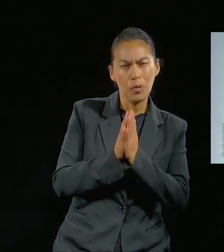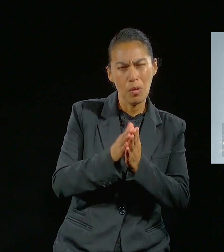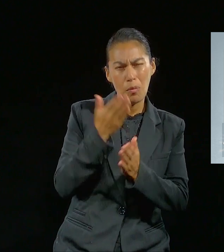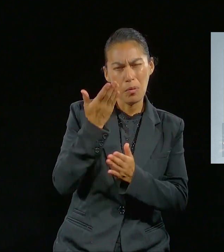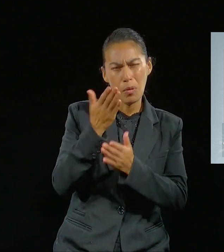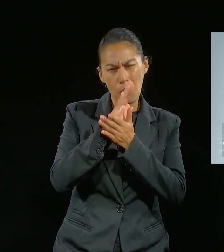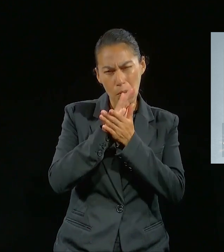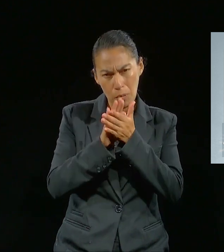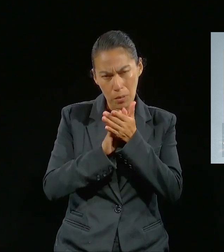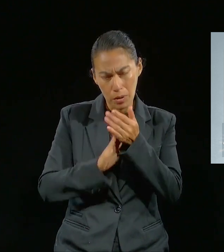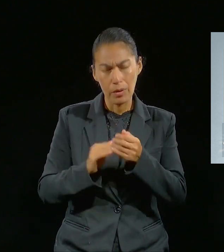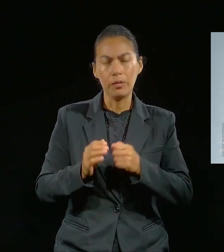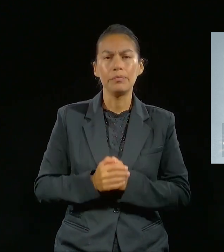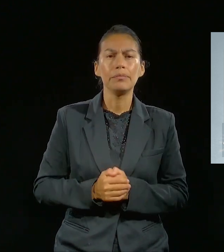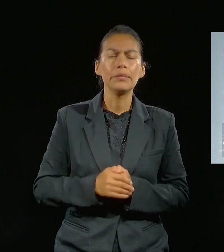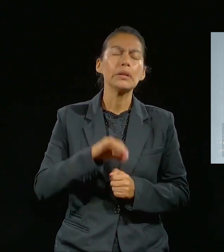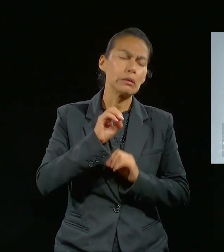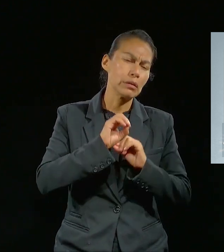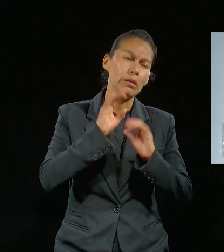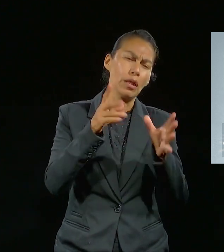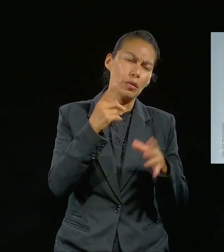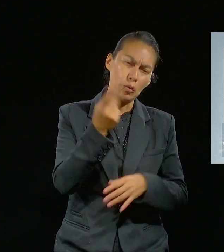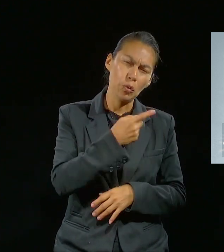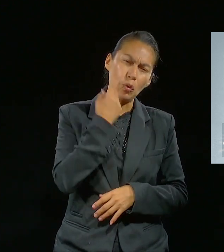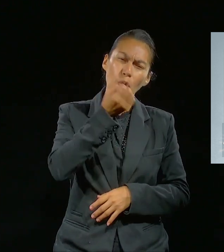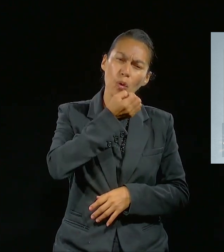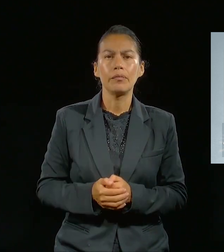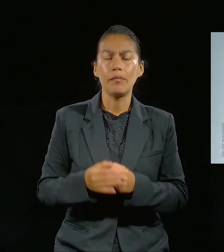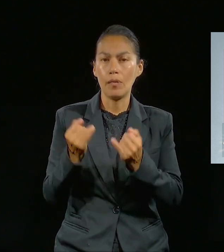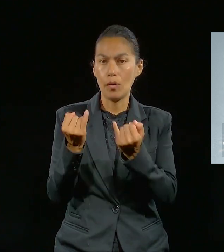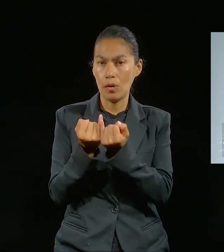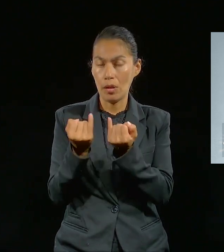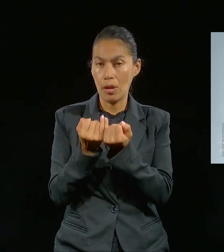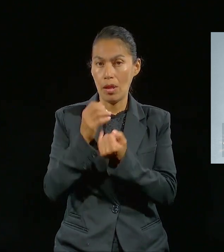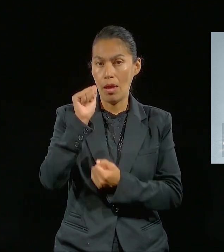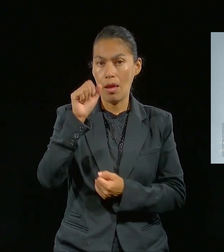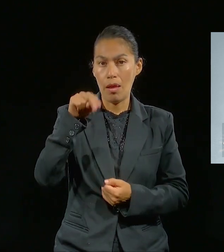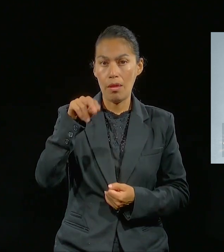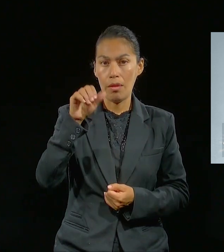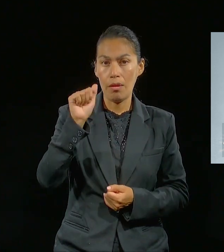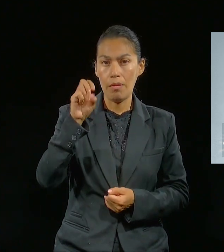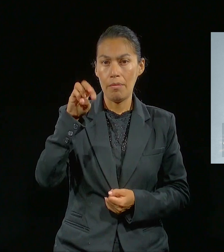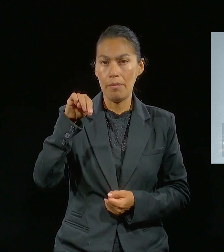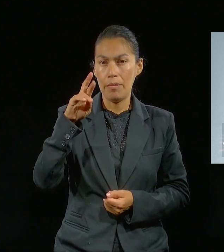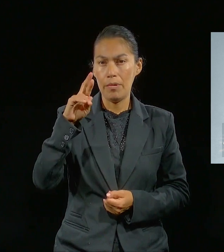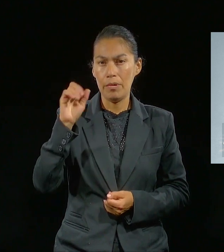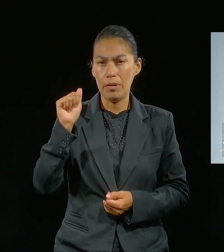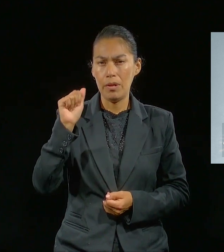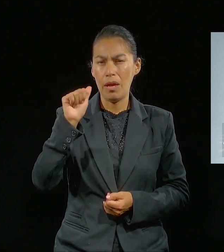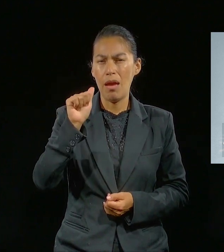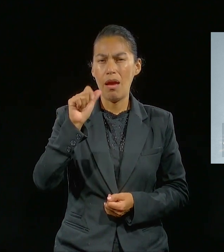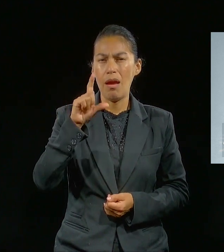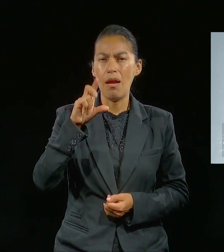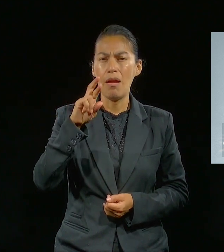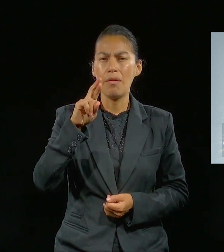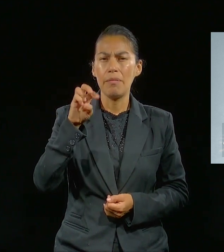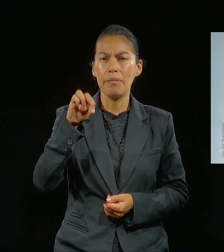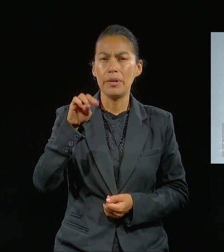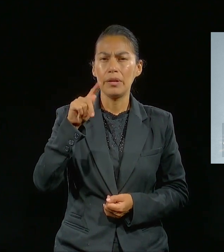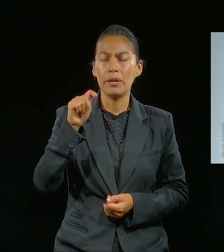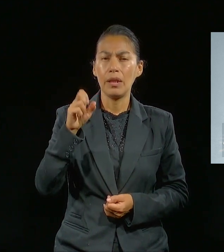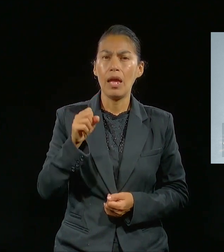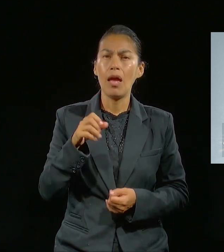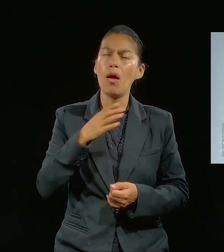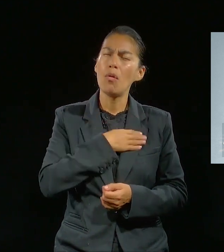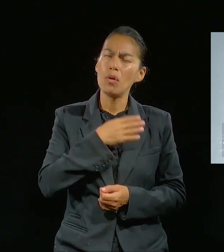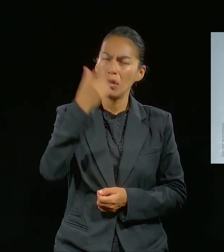persona. Alcides, estaremos orando por ti, sin duda alguna. También Ana María Armenta dice: buenas noches,